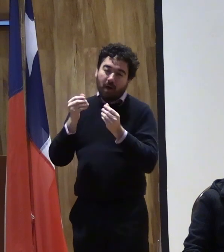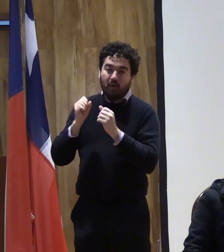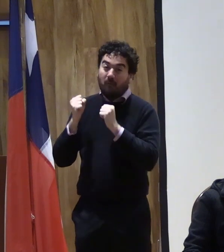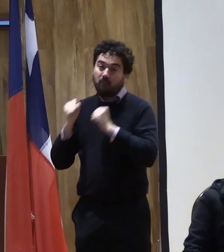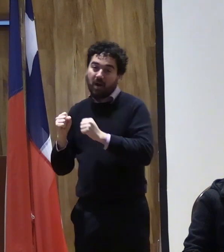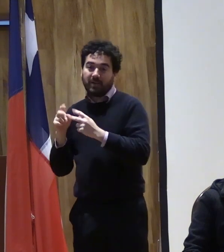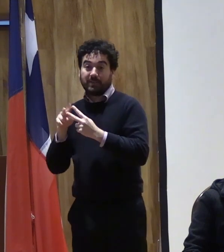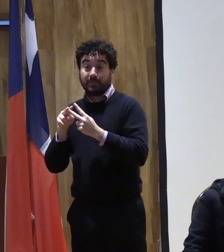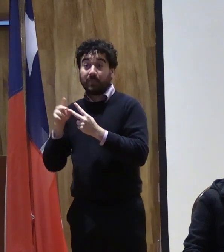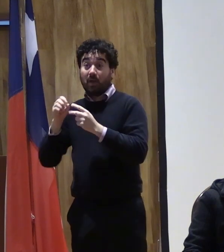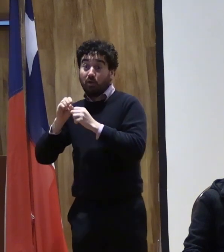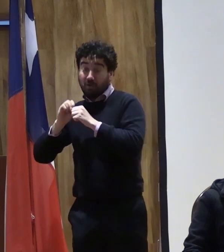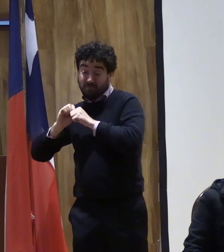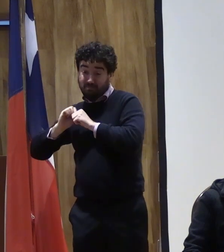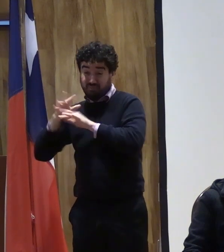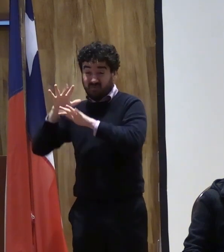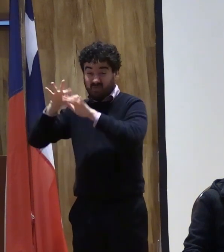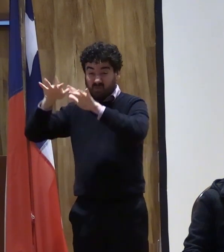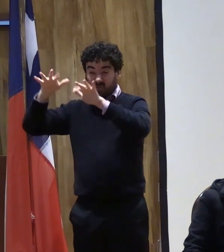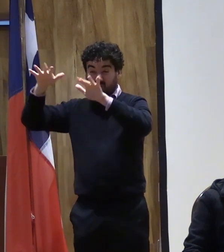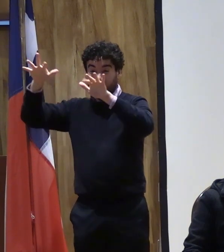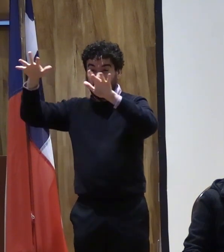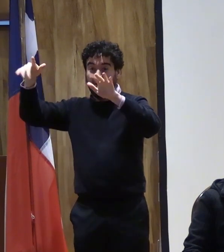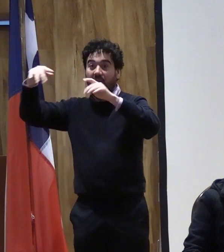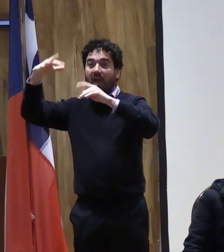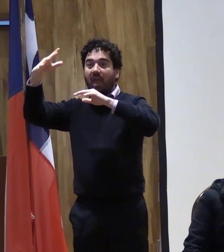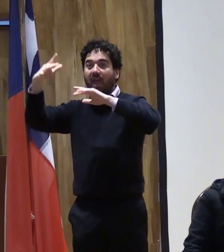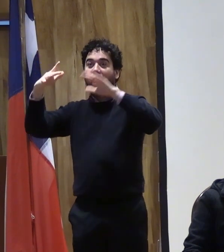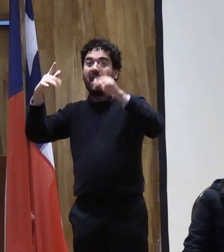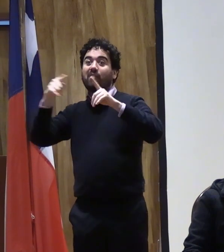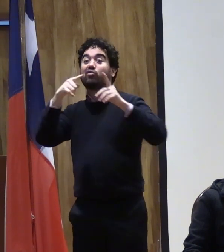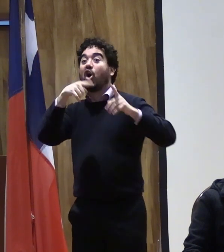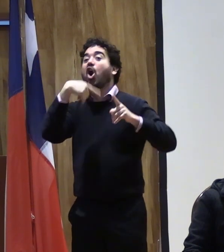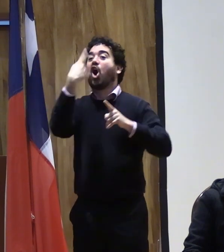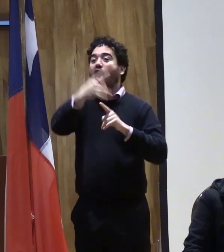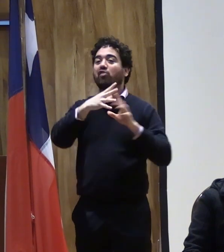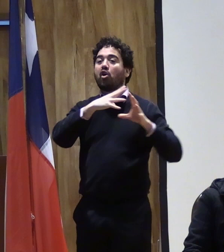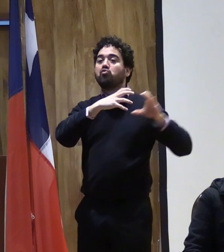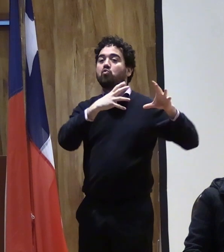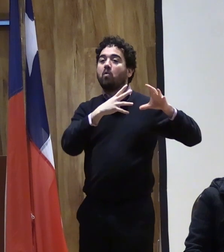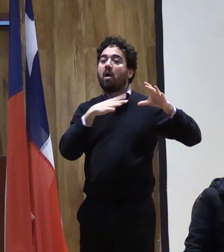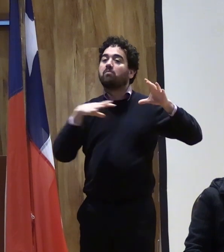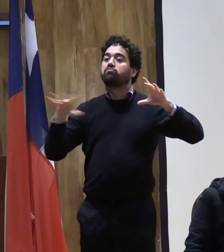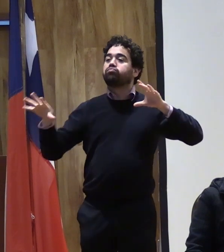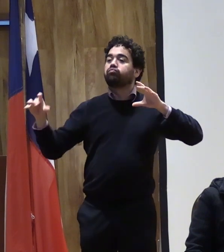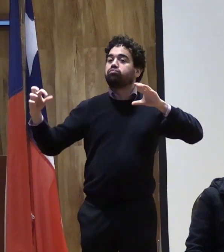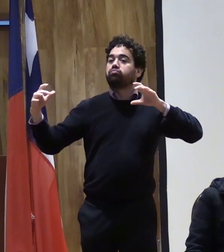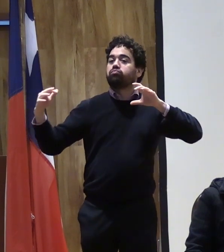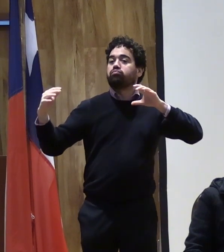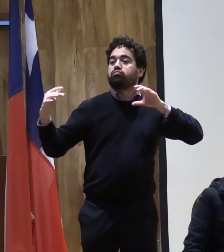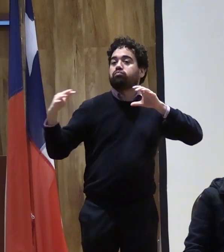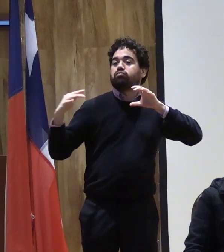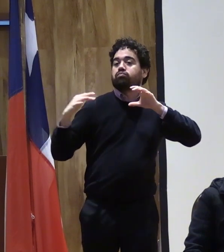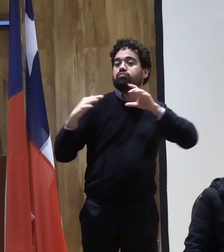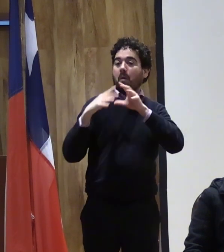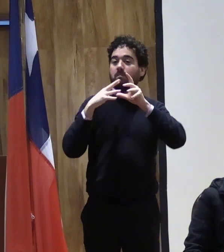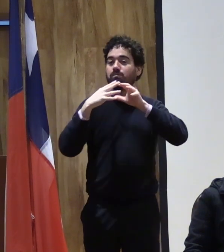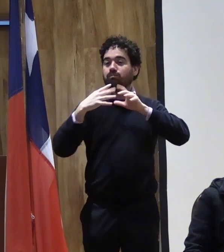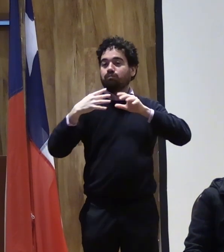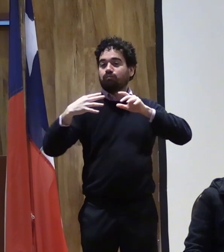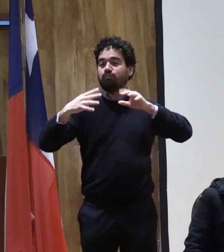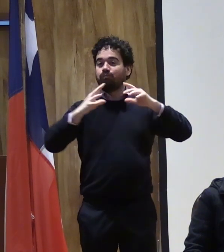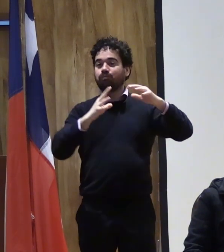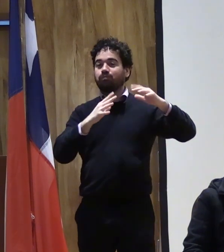va a enriquecer nubes enormes que tienen para formar miles de millones de